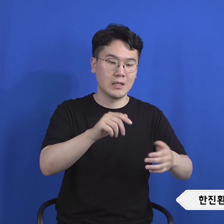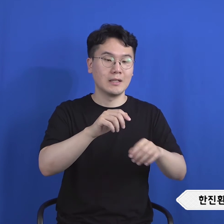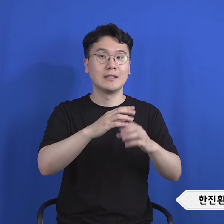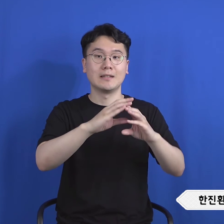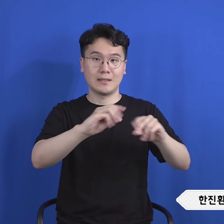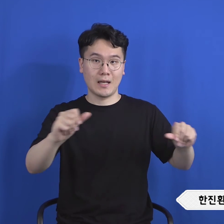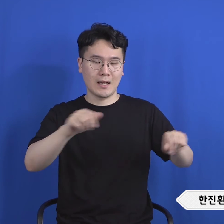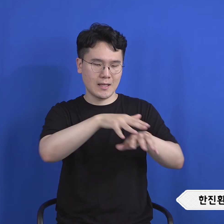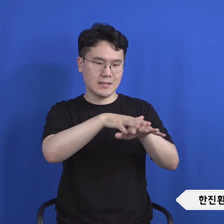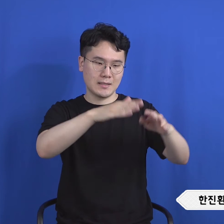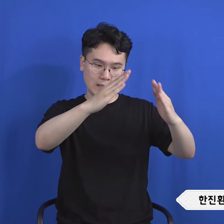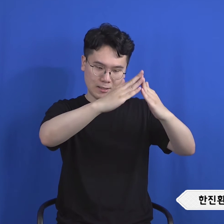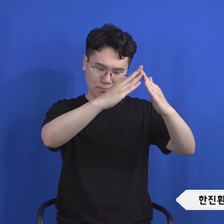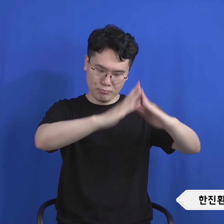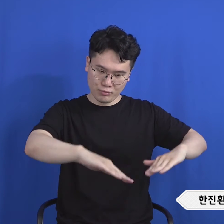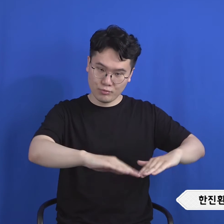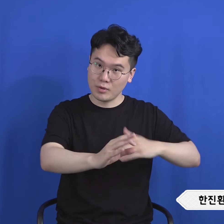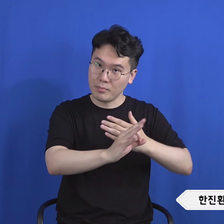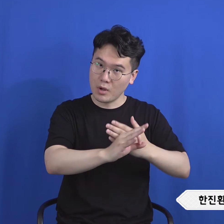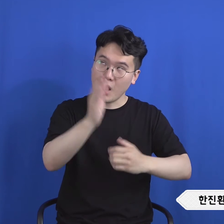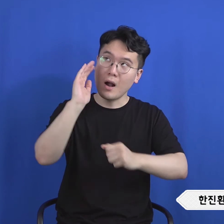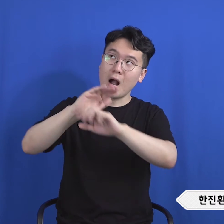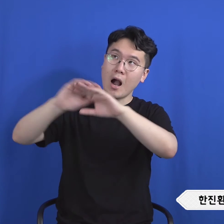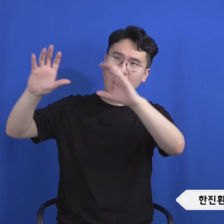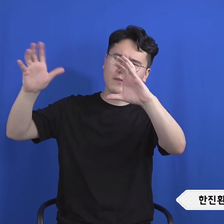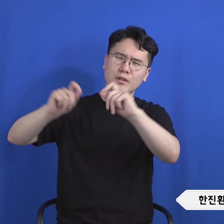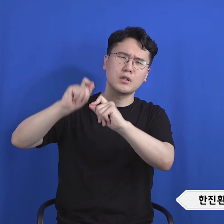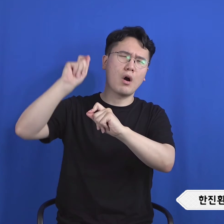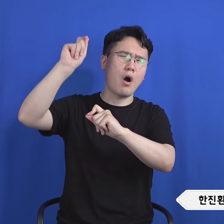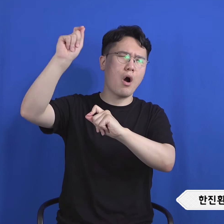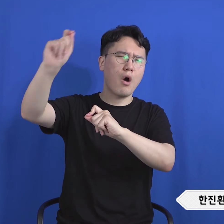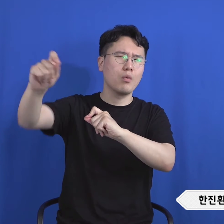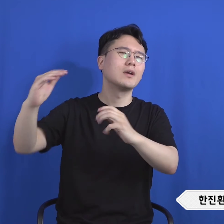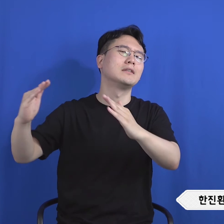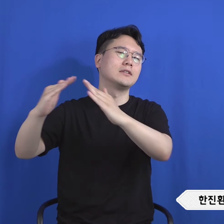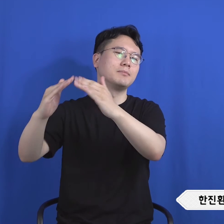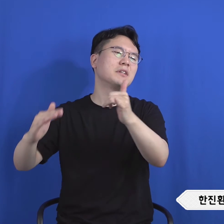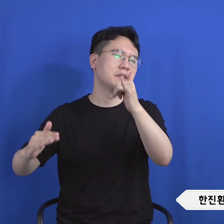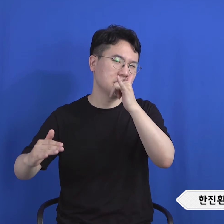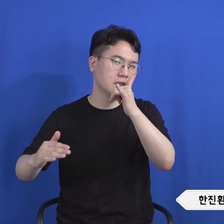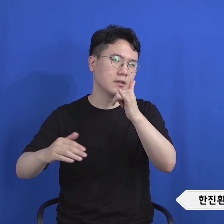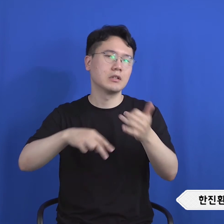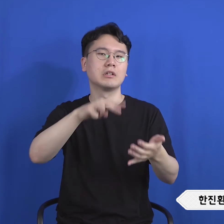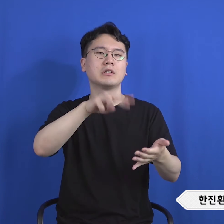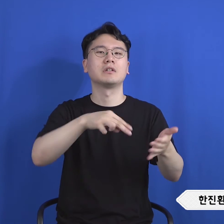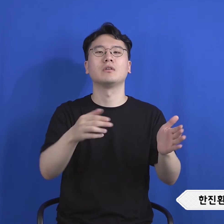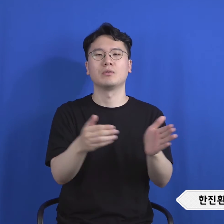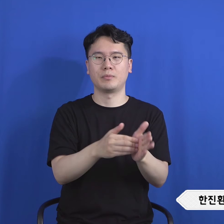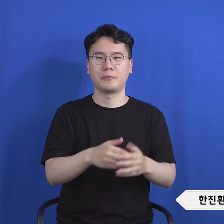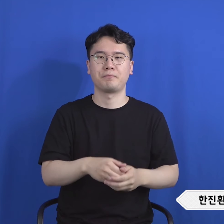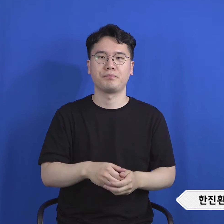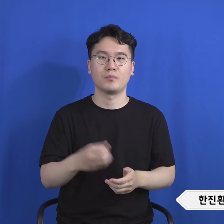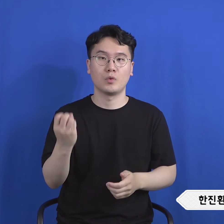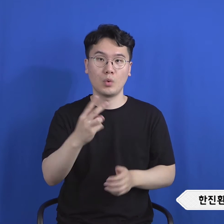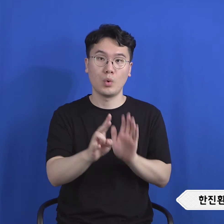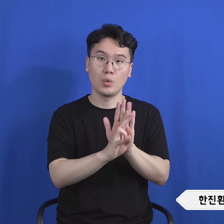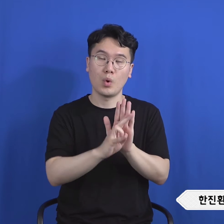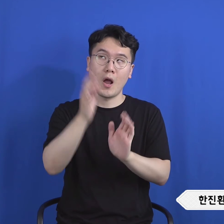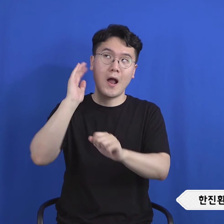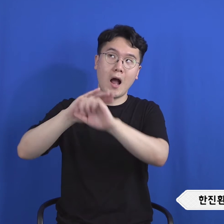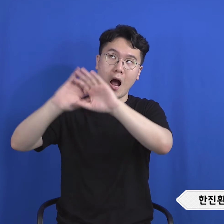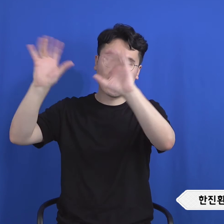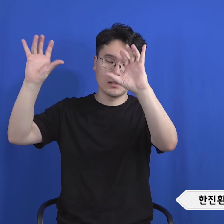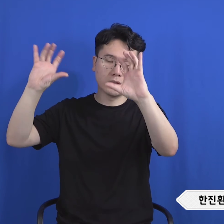무너지면 하늘에 영원한 장막이 있다는 고린도후서 5장의 말씀도 읽었습니다. 하늘의 영광스러운 광경을 보여주는